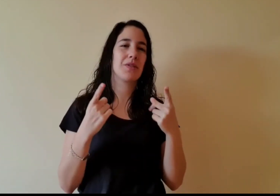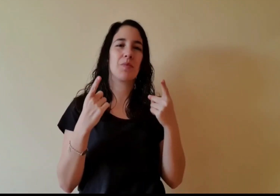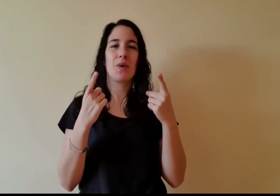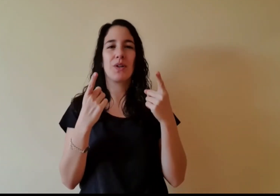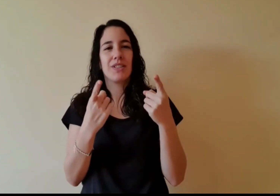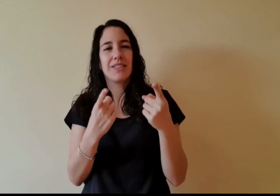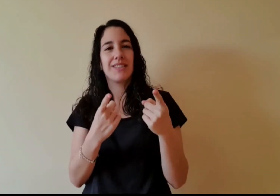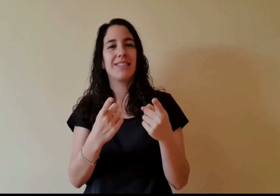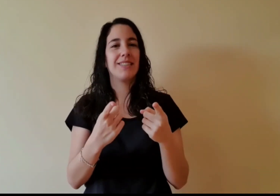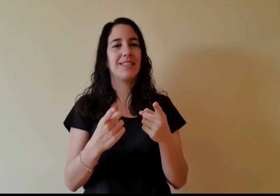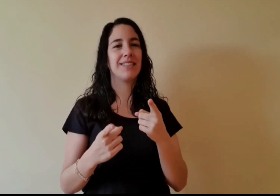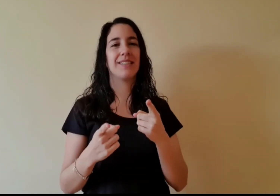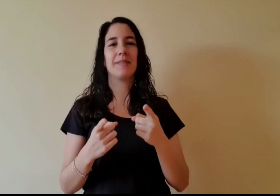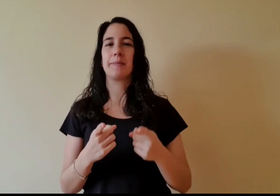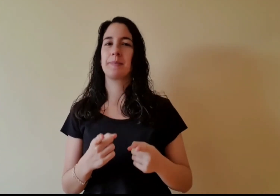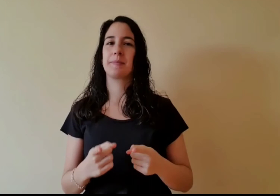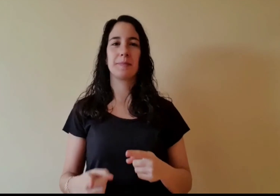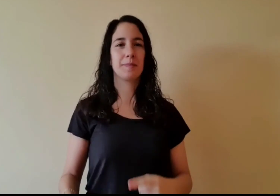es por ti.